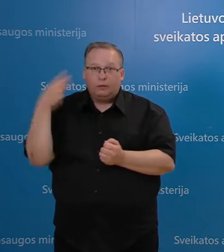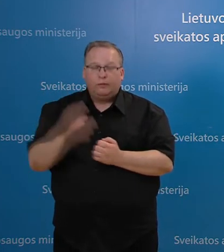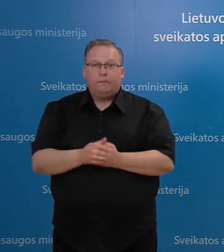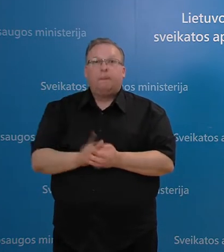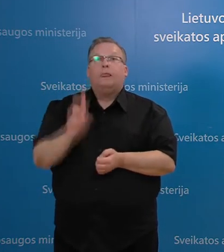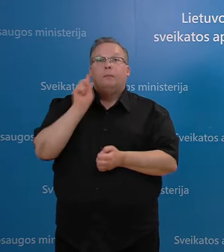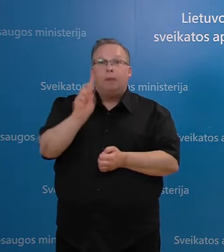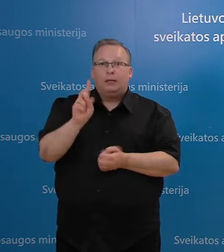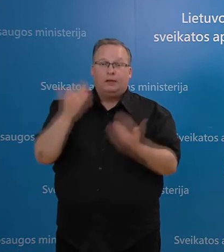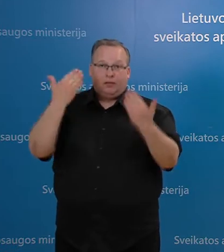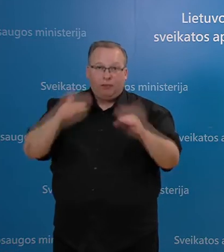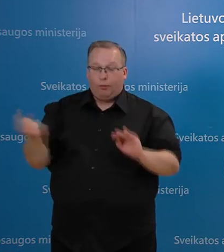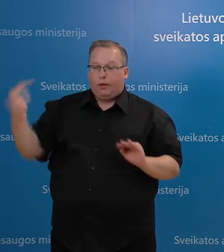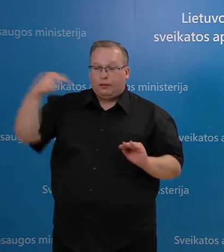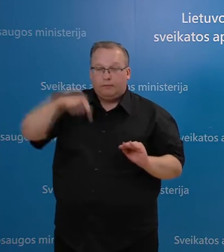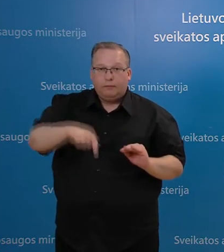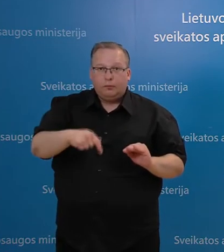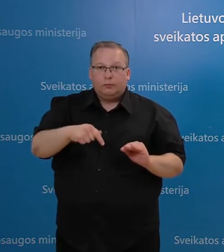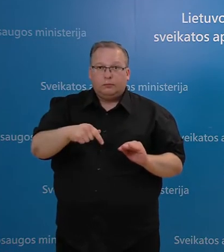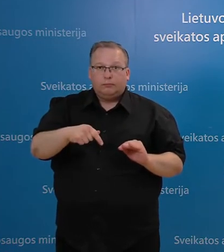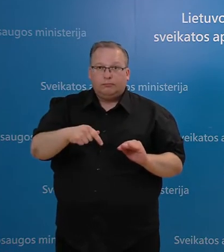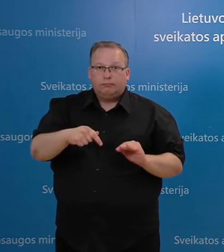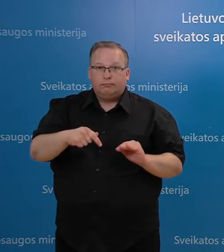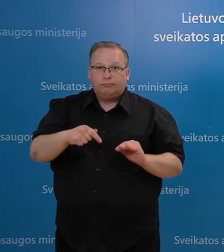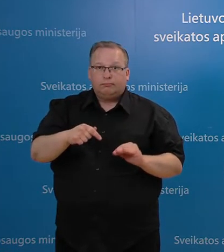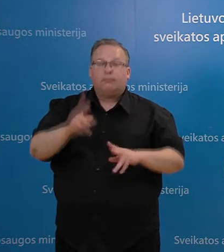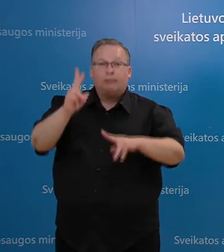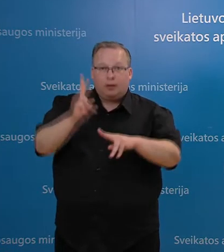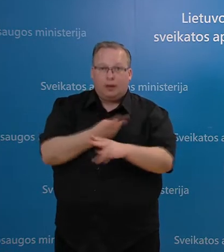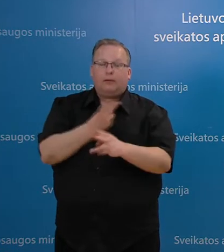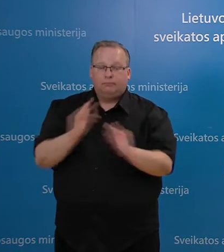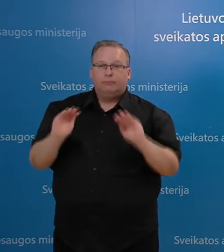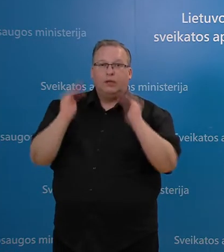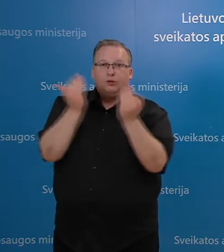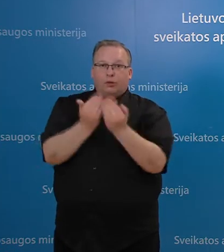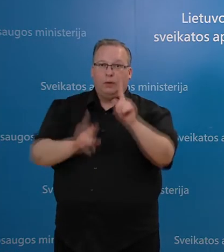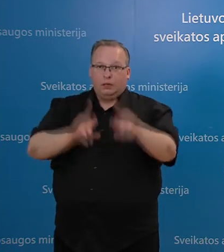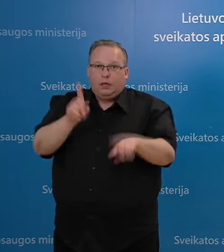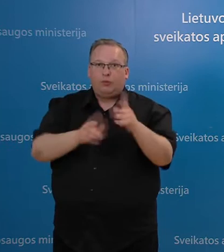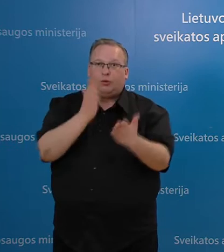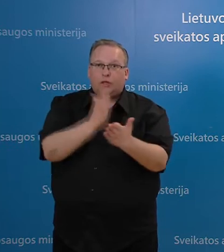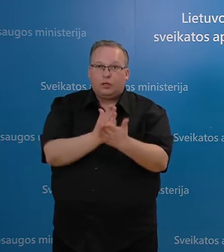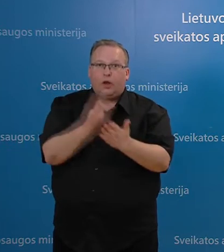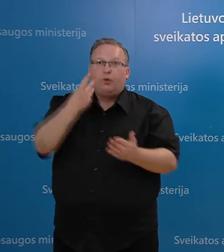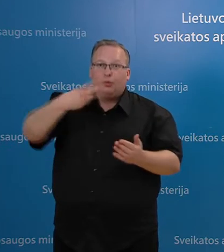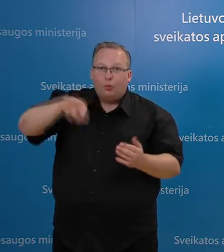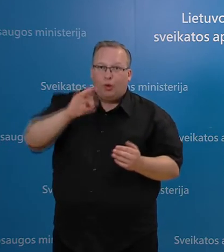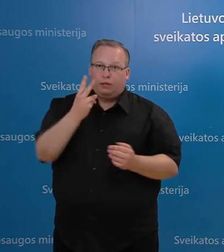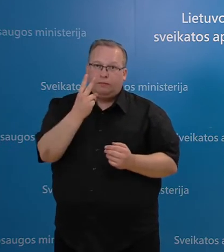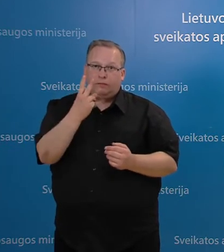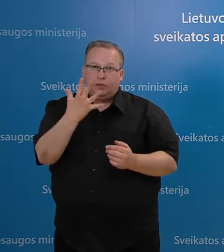Bet atvykus reikia izoliuotis, tai yra, jeigu rodiklis yra nuo 25